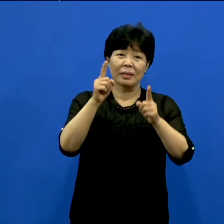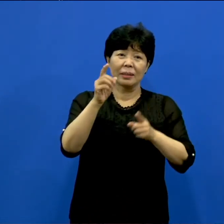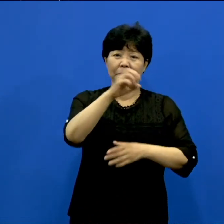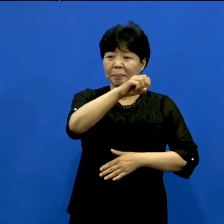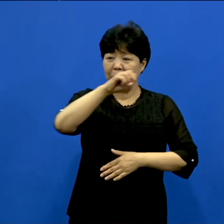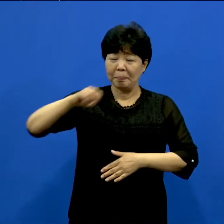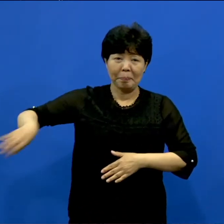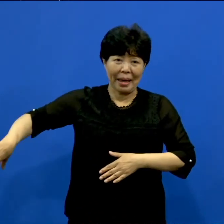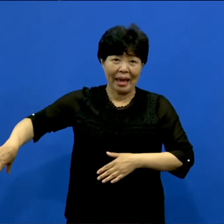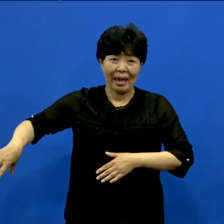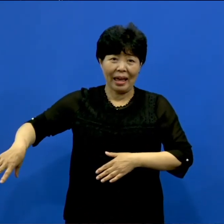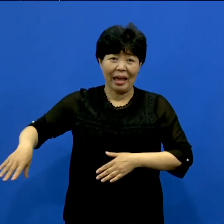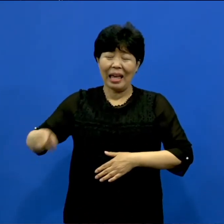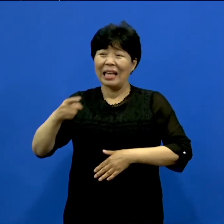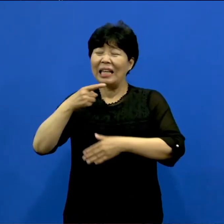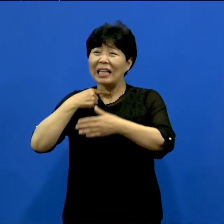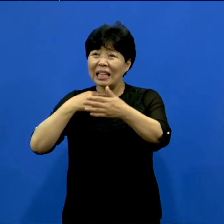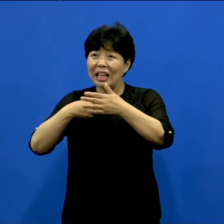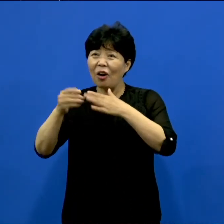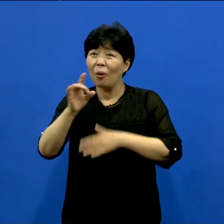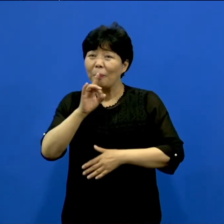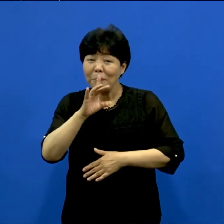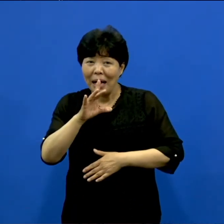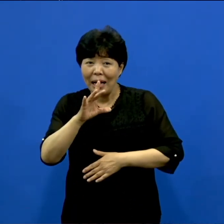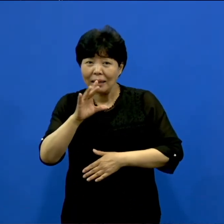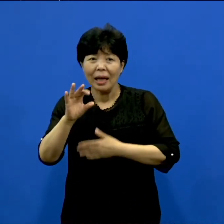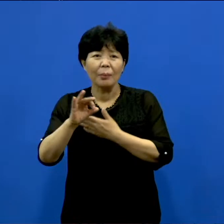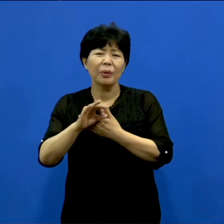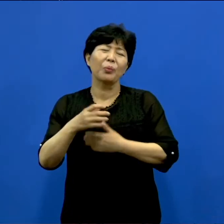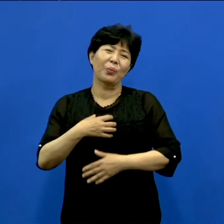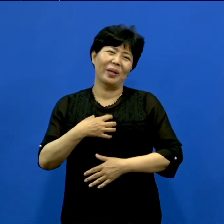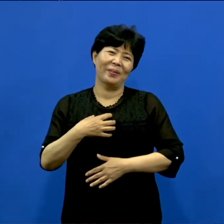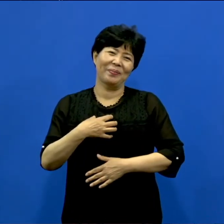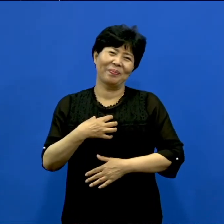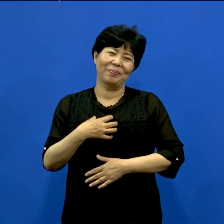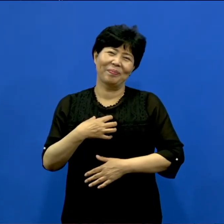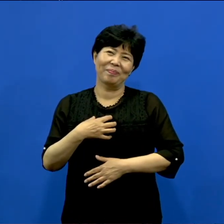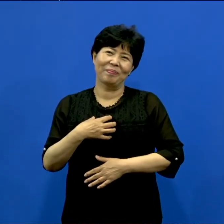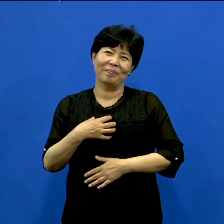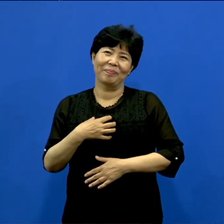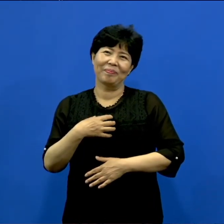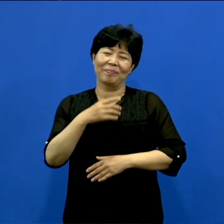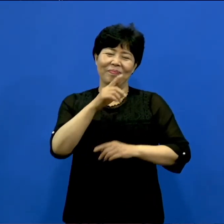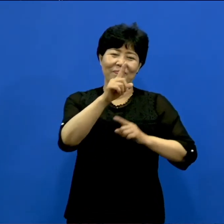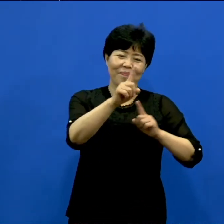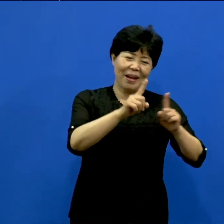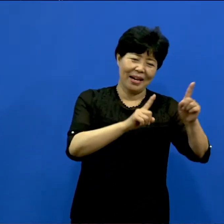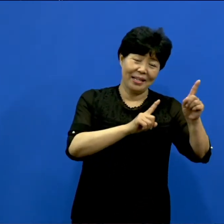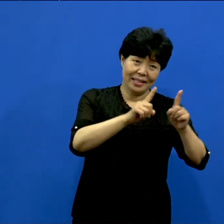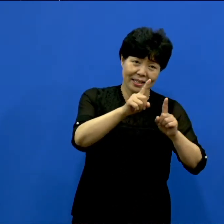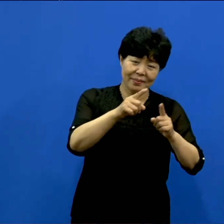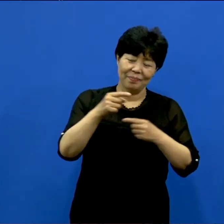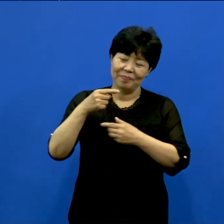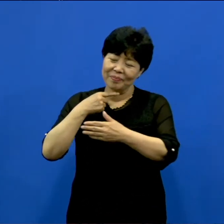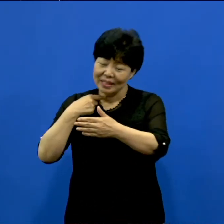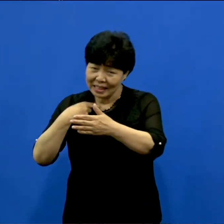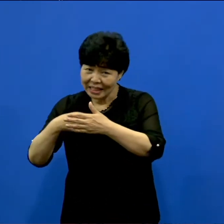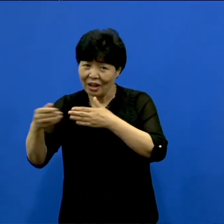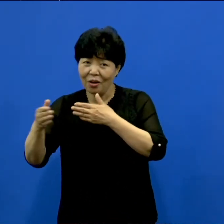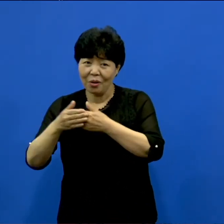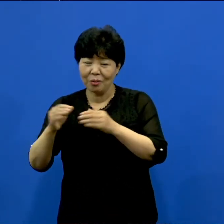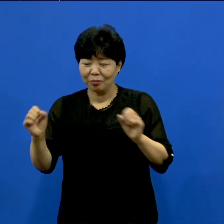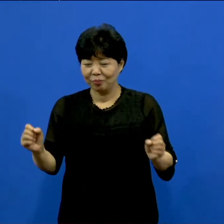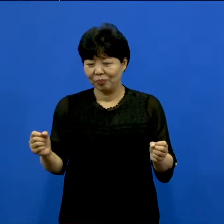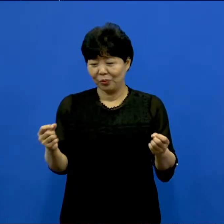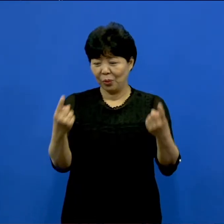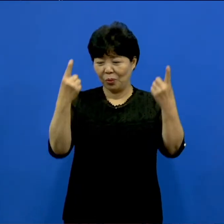그러면 감정적인 추구를 하게 되고, 너무 그런 말씀에 벗어난 어떤 이상한 것들을 경험하게 되면